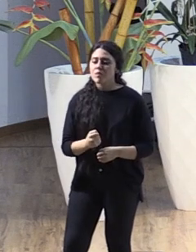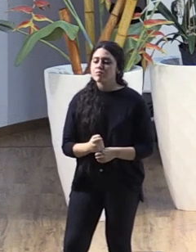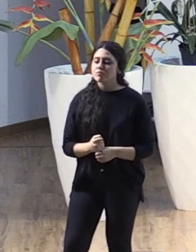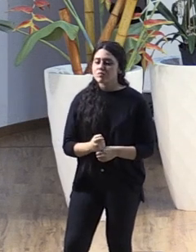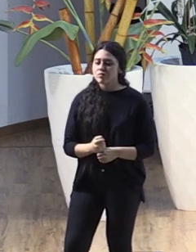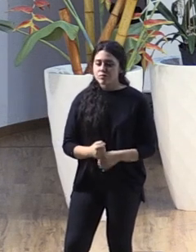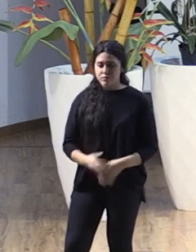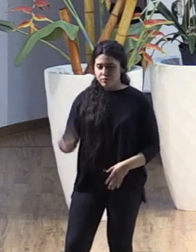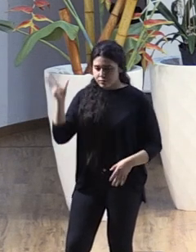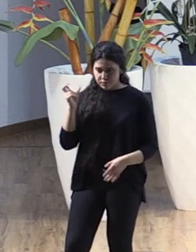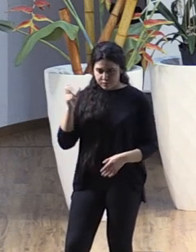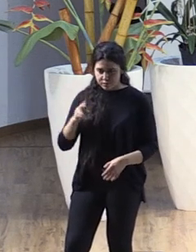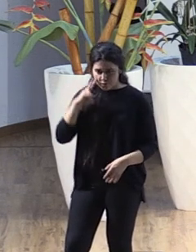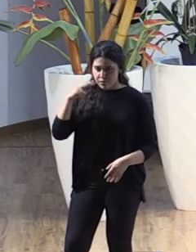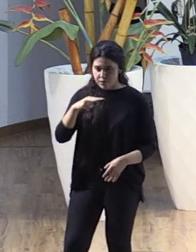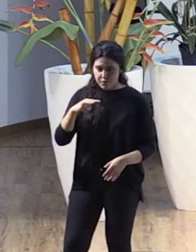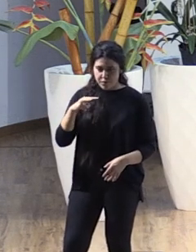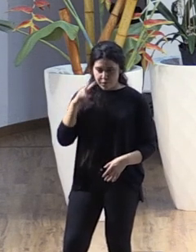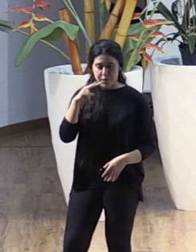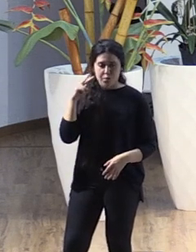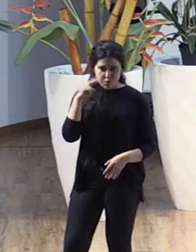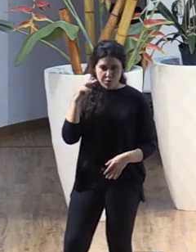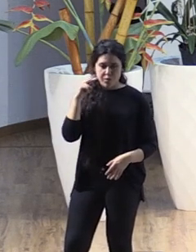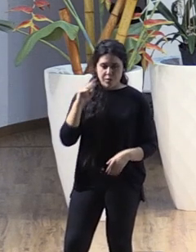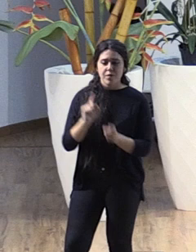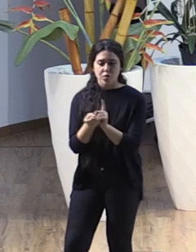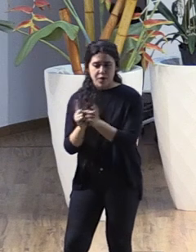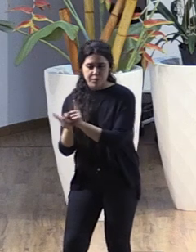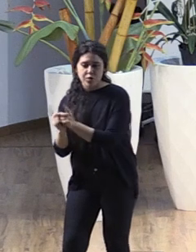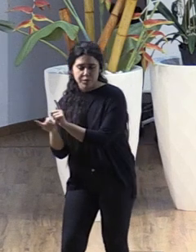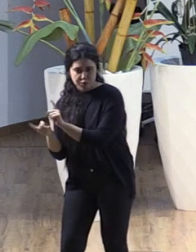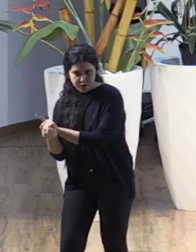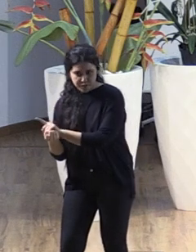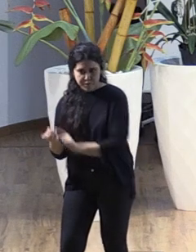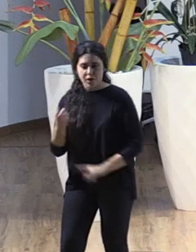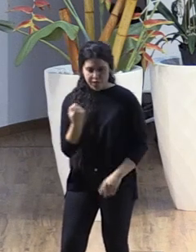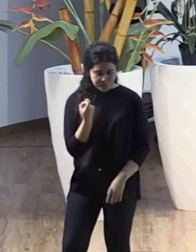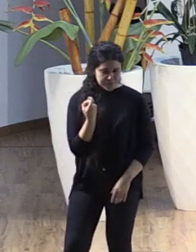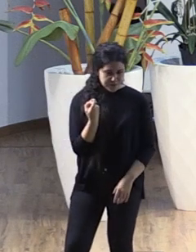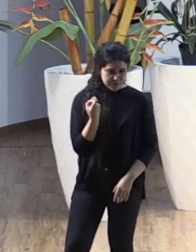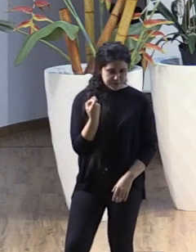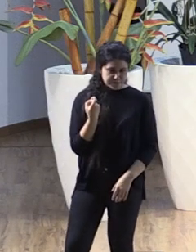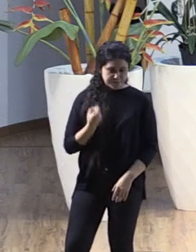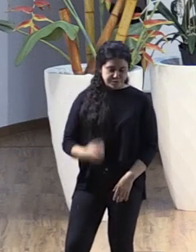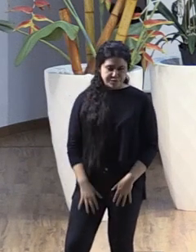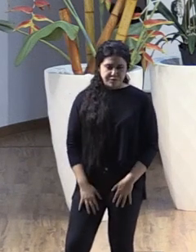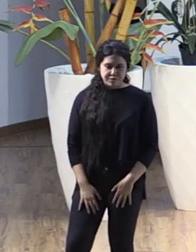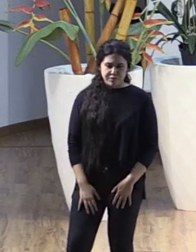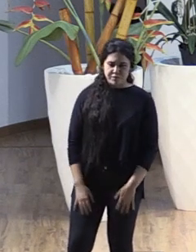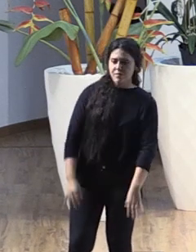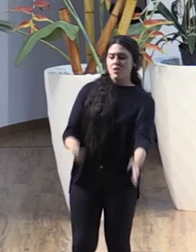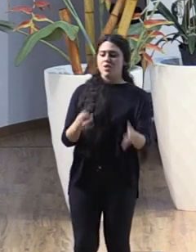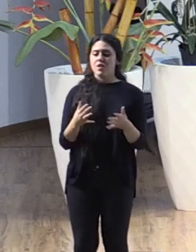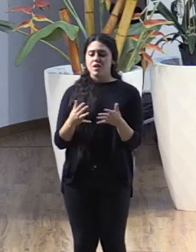poder cambiar el contexto en el que estamos, ¿no? Era con esta idea. Y traigo a colación también algunos ejemplos